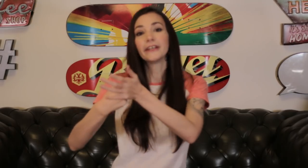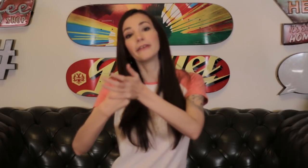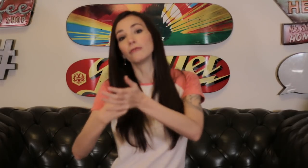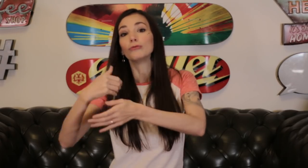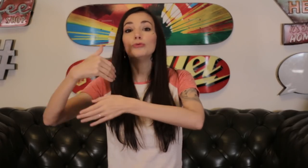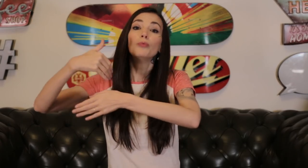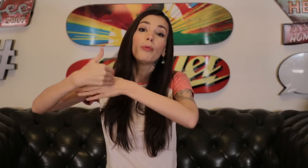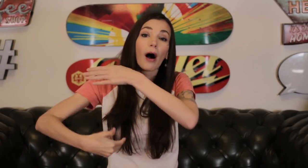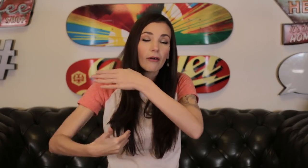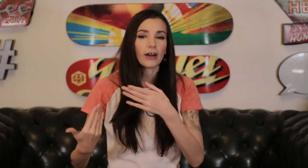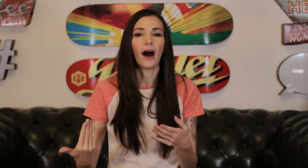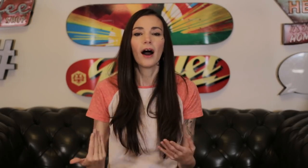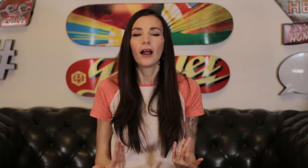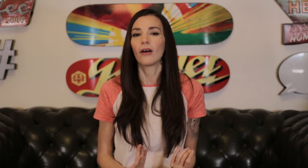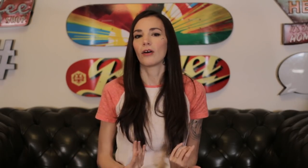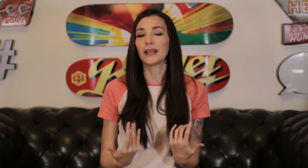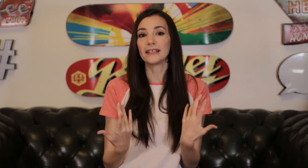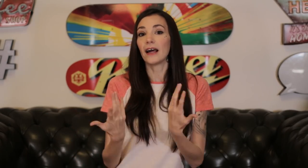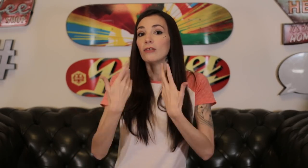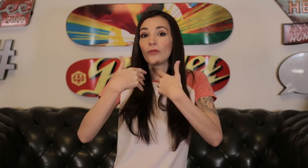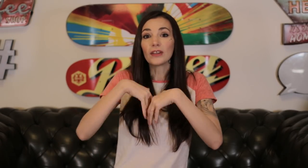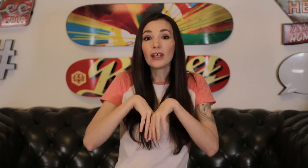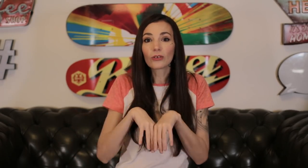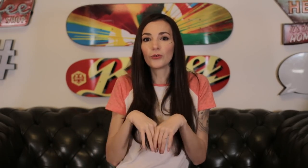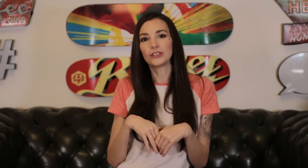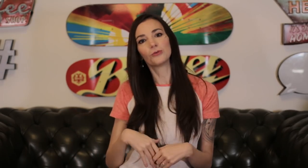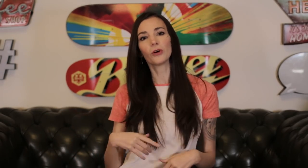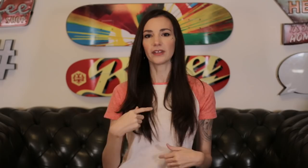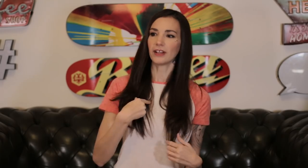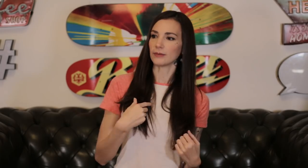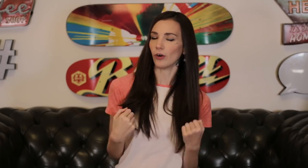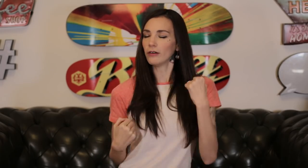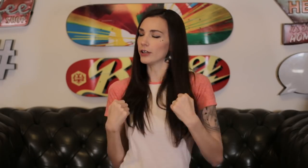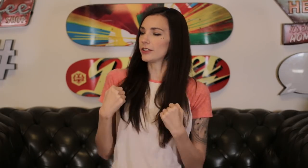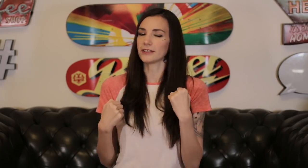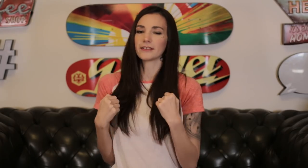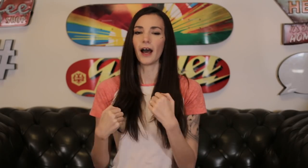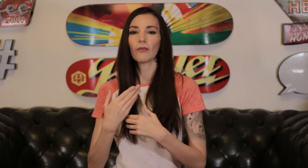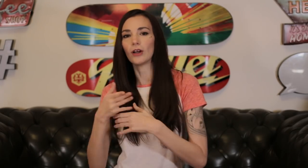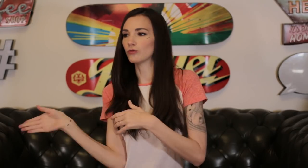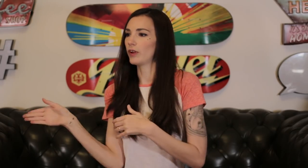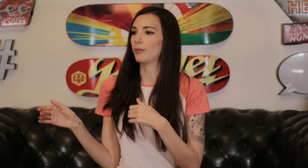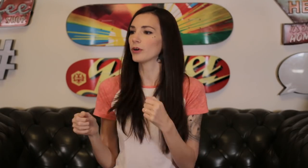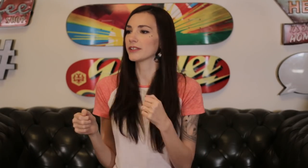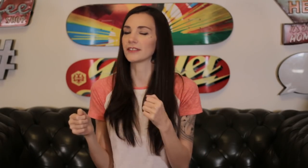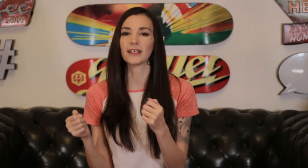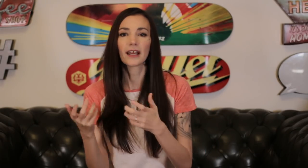acheter du pain, voilà. Et il y a le fait d'être le discours, c'est voilà, c'est moi, voilà, tac tac tac, voilà, j'ouvre la porte, tac tac tac.